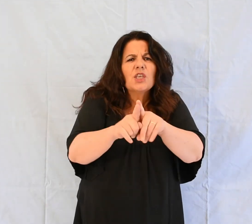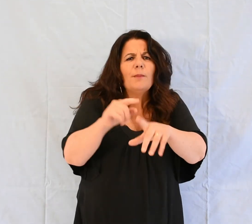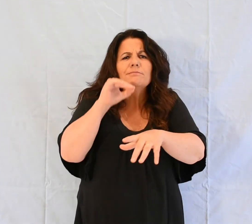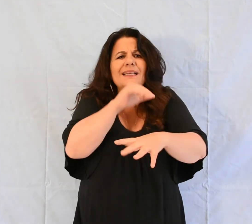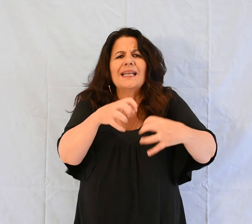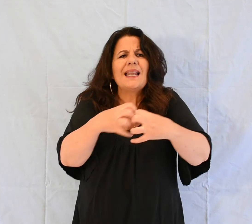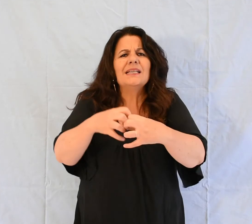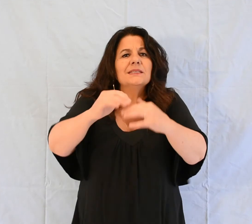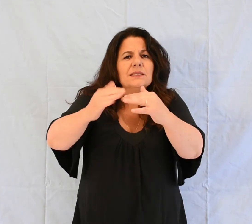sol.